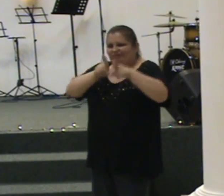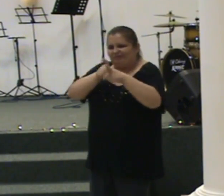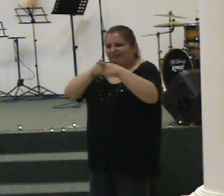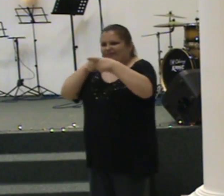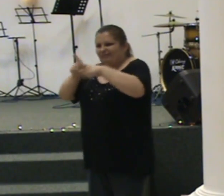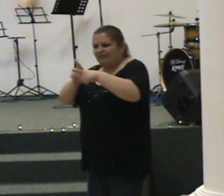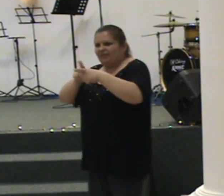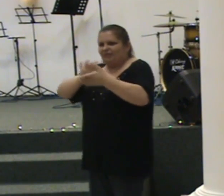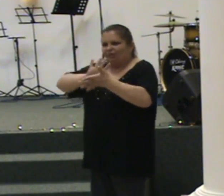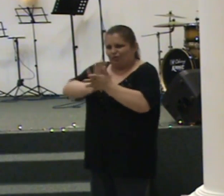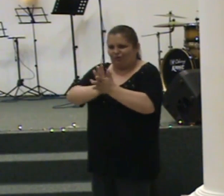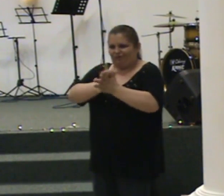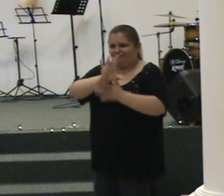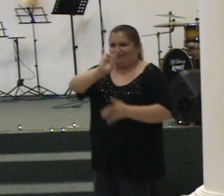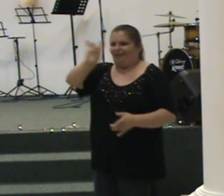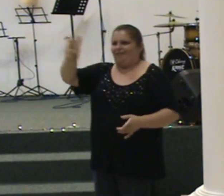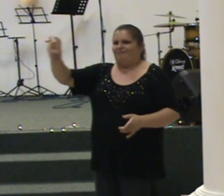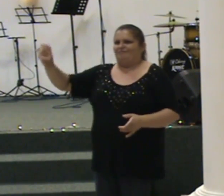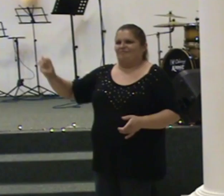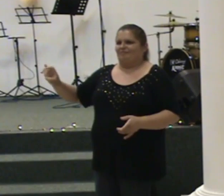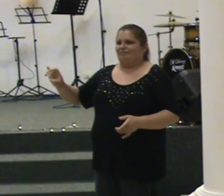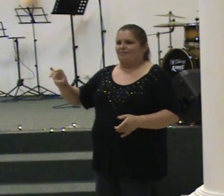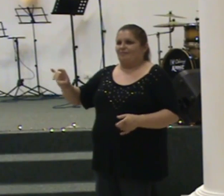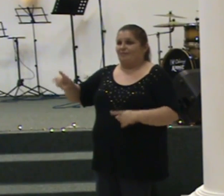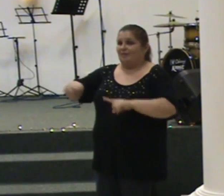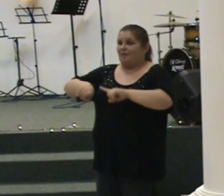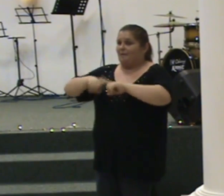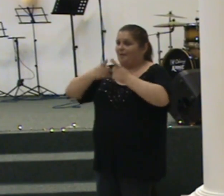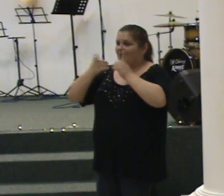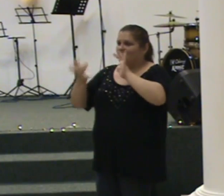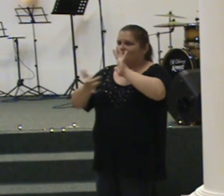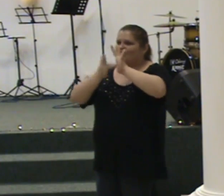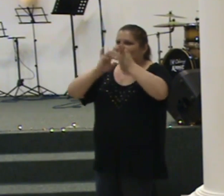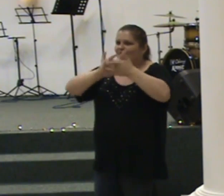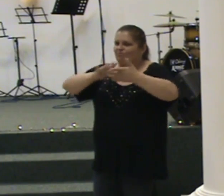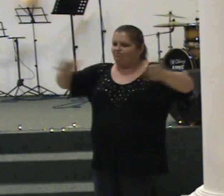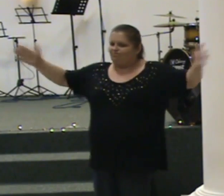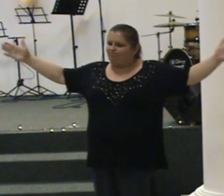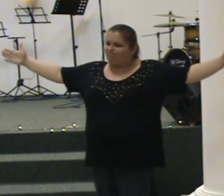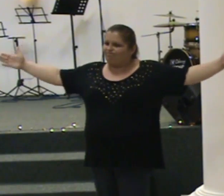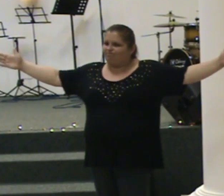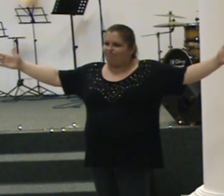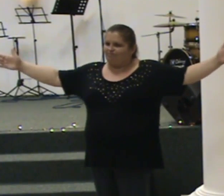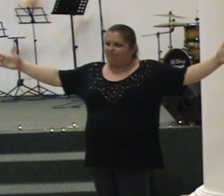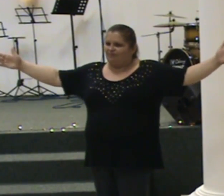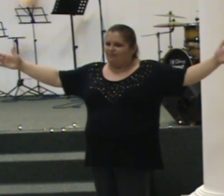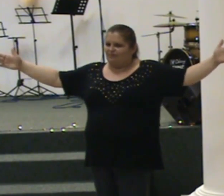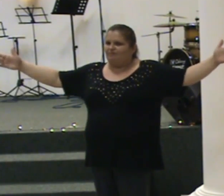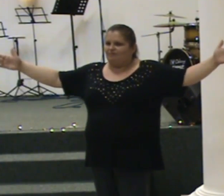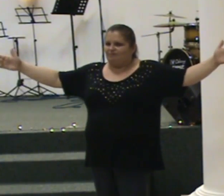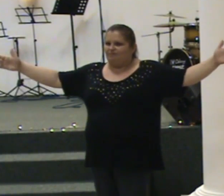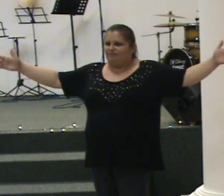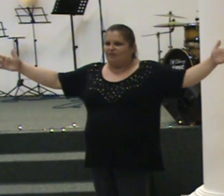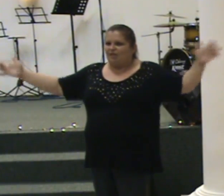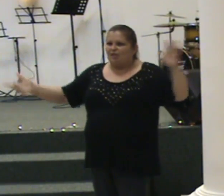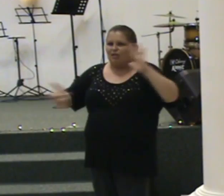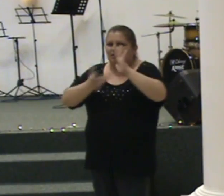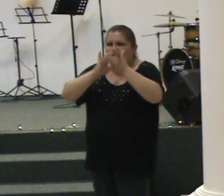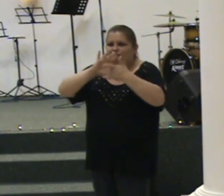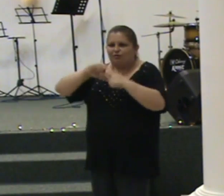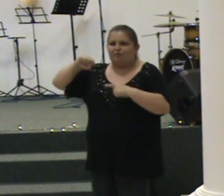se ir andar, mas Jesus, ele se colocou na cruz por nós. Jesus venceu todos os nossos